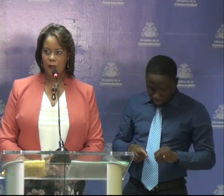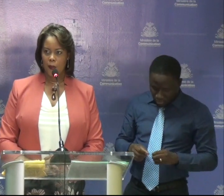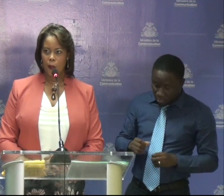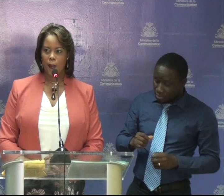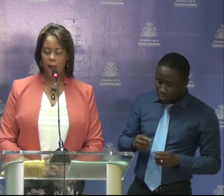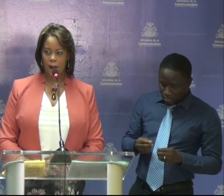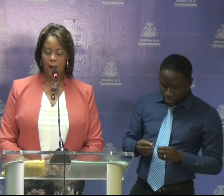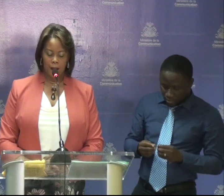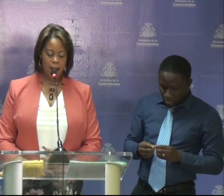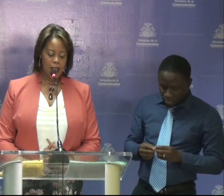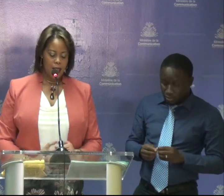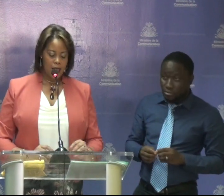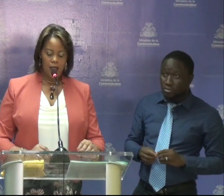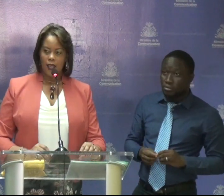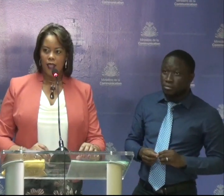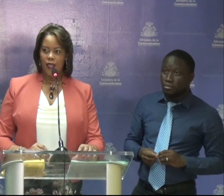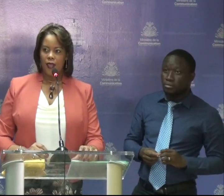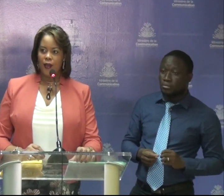secteur touristique.